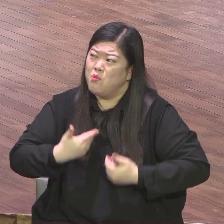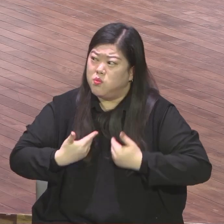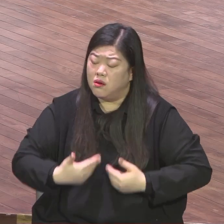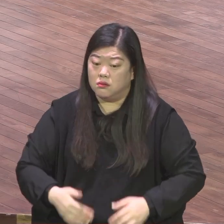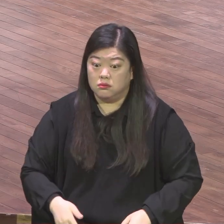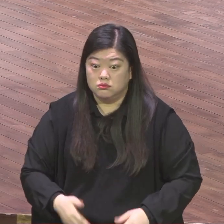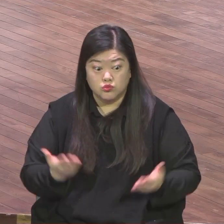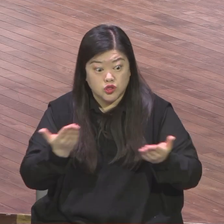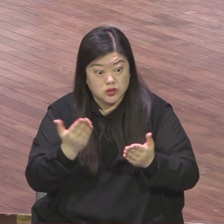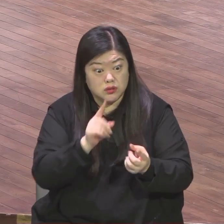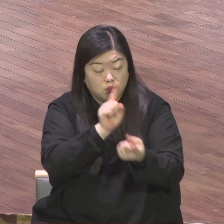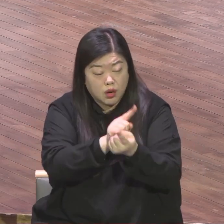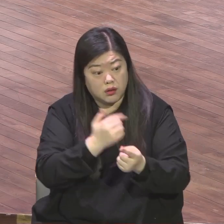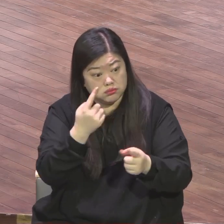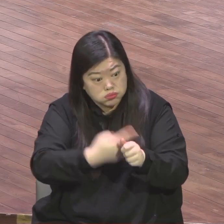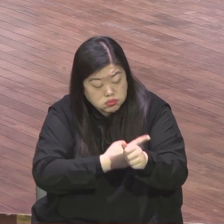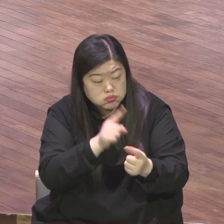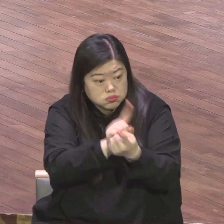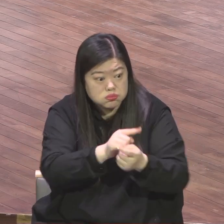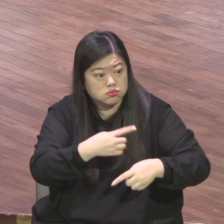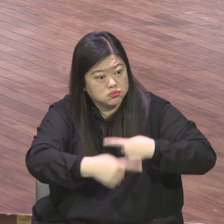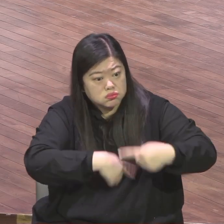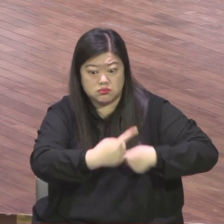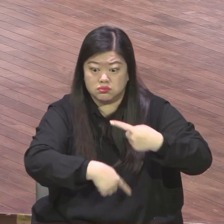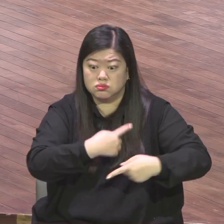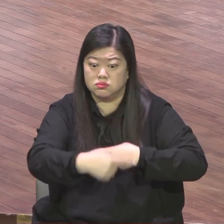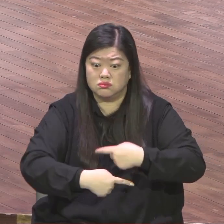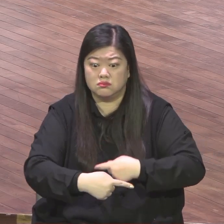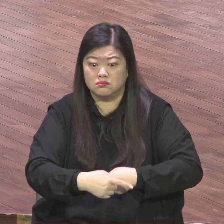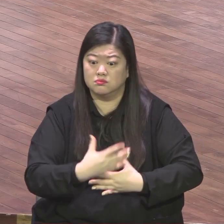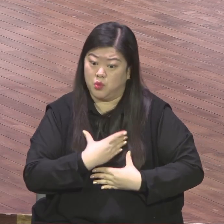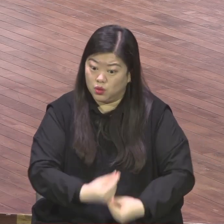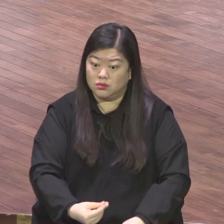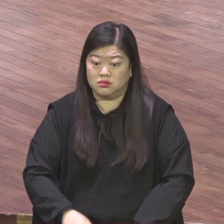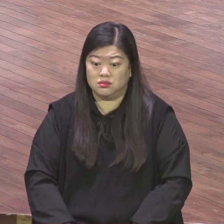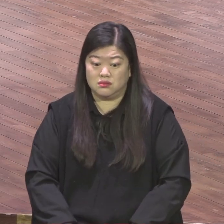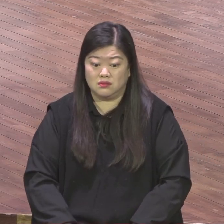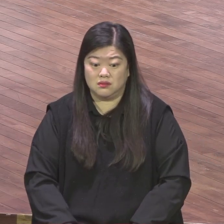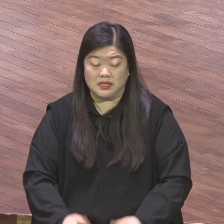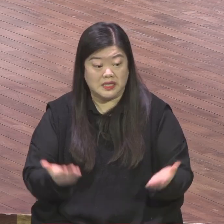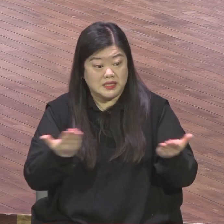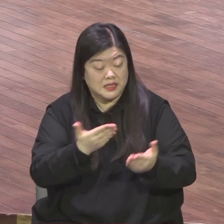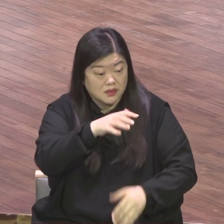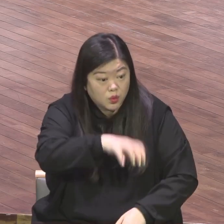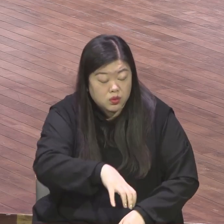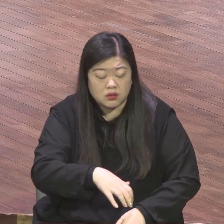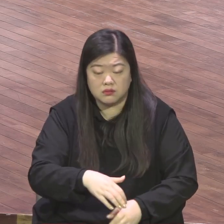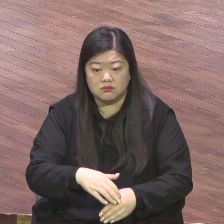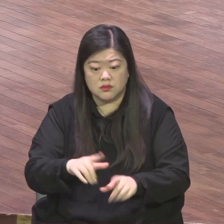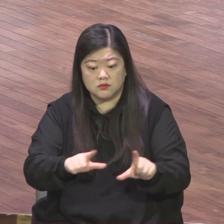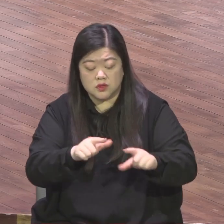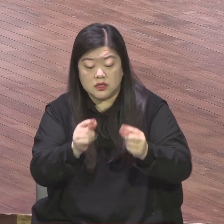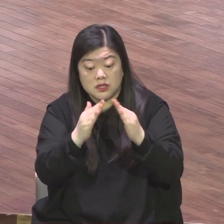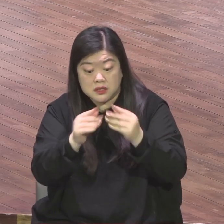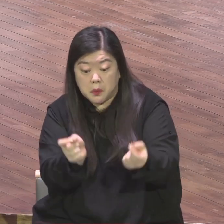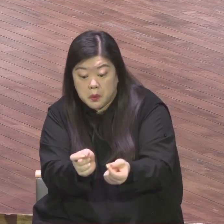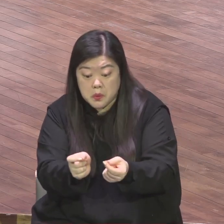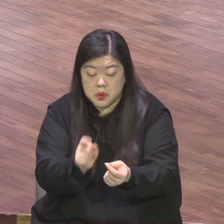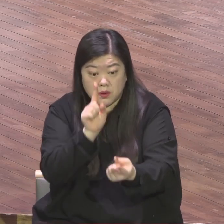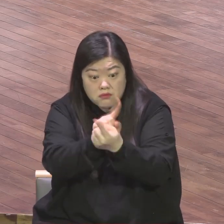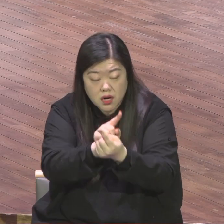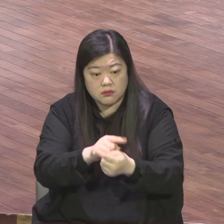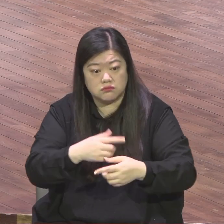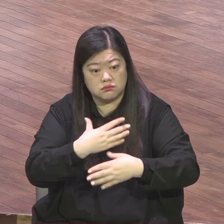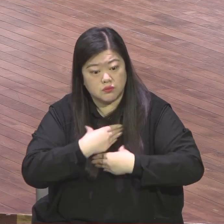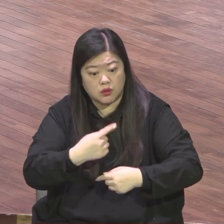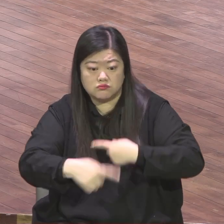있어요. 먹고 살기도 힘든데. 그러니까 그냥 생활 속에서 만나는 사람 그게 다 캠프예요. 아멘. 그런